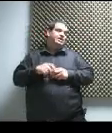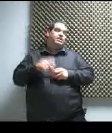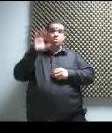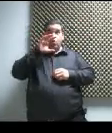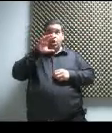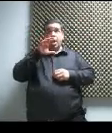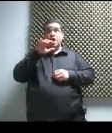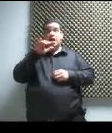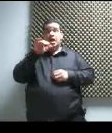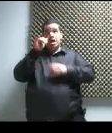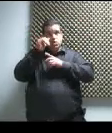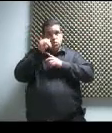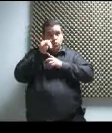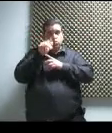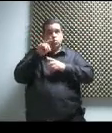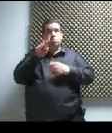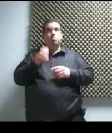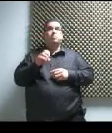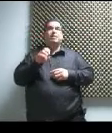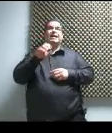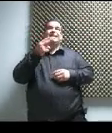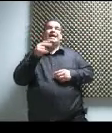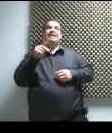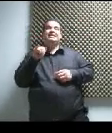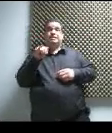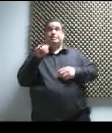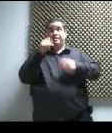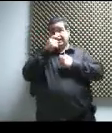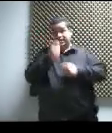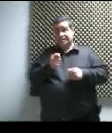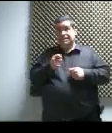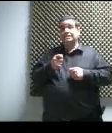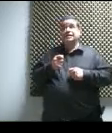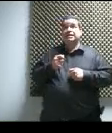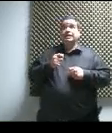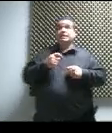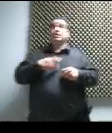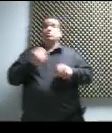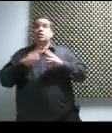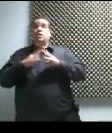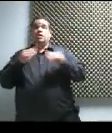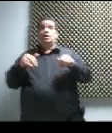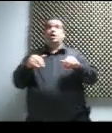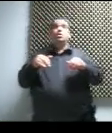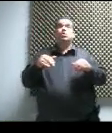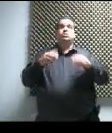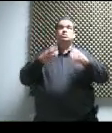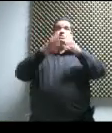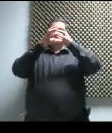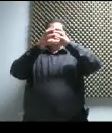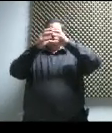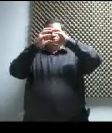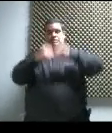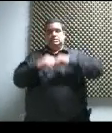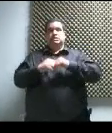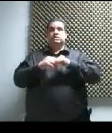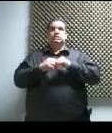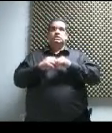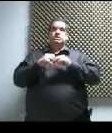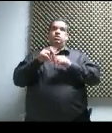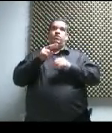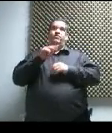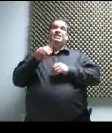YouTube unos videos, por ejemplo, el de Haití. Sumamente interesante. En la Casa Blanca esta que se colapsó completa, los videos